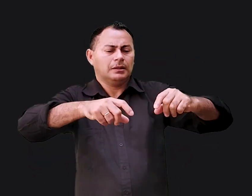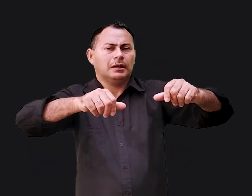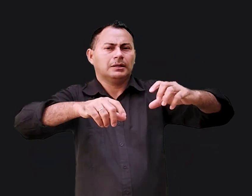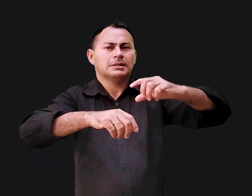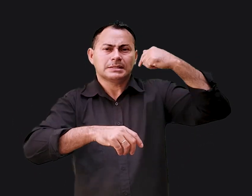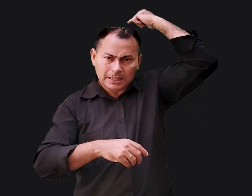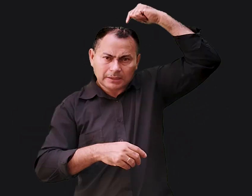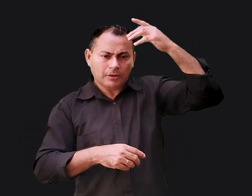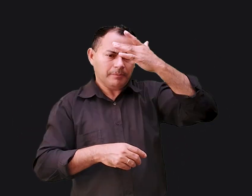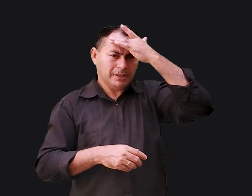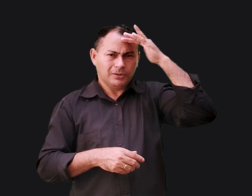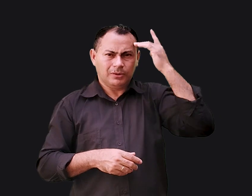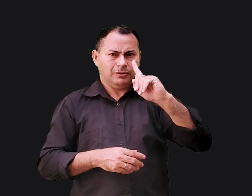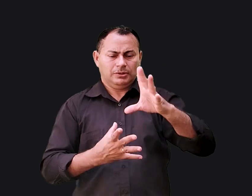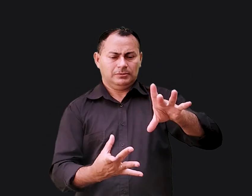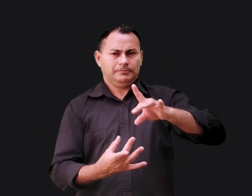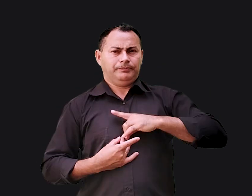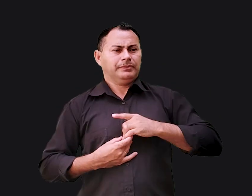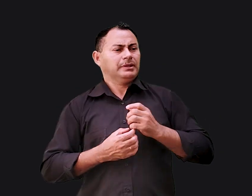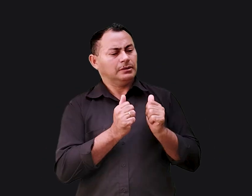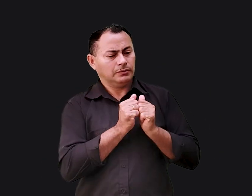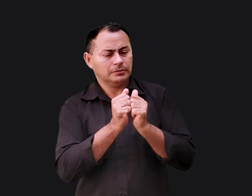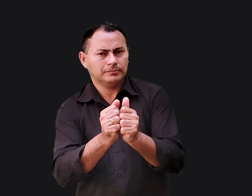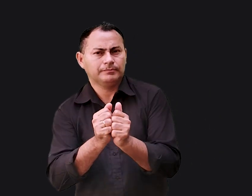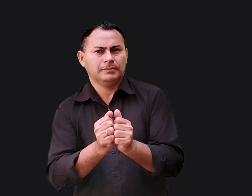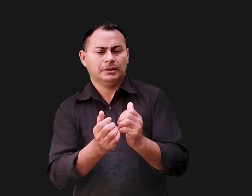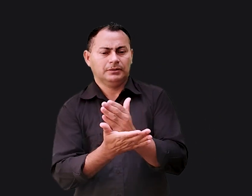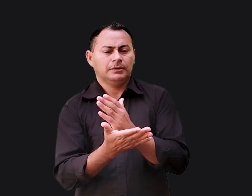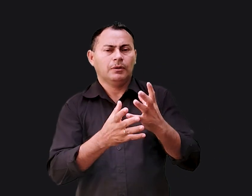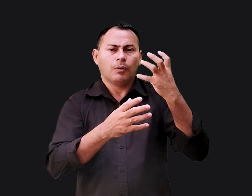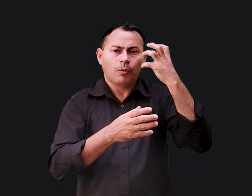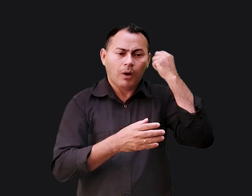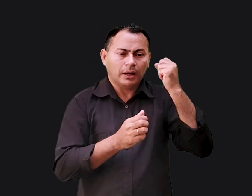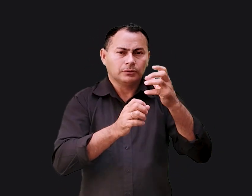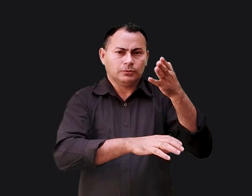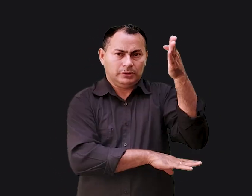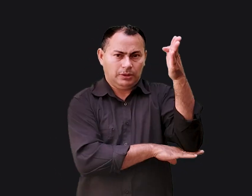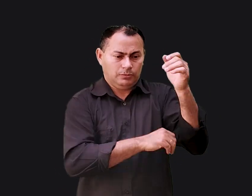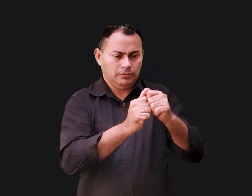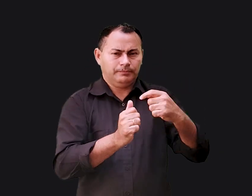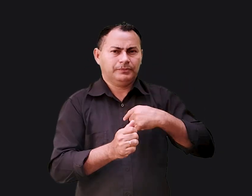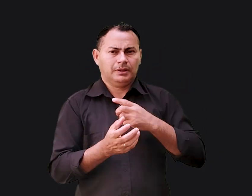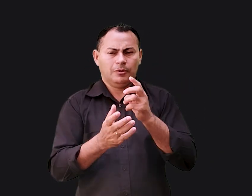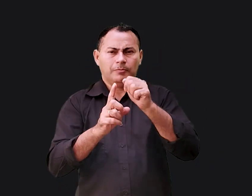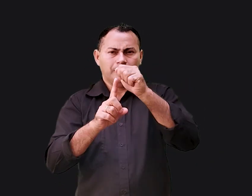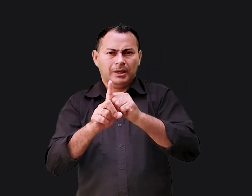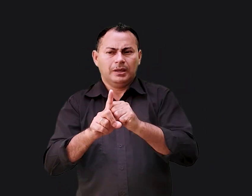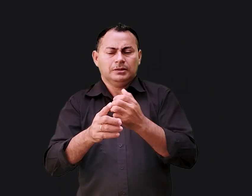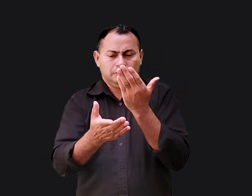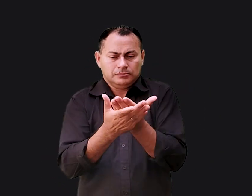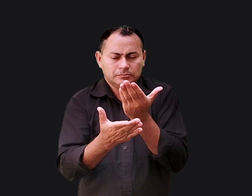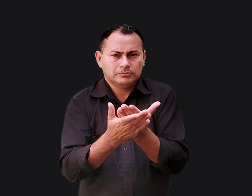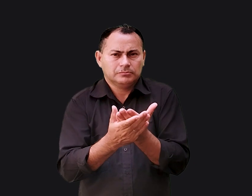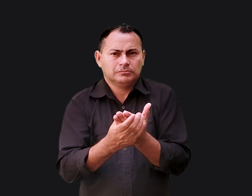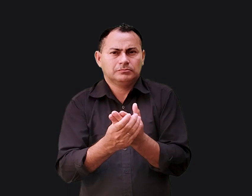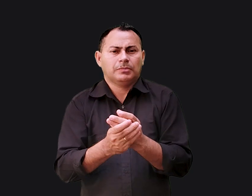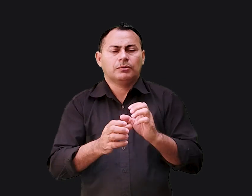Santa. Um homem que não era muito espiritual quis me acompanhar e dividir o quarto de hotel comigo. Seria um mês inteiro de estudos para o